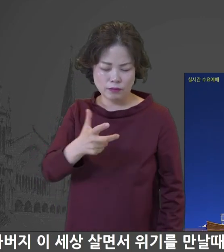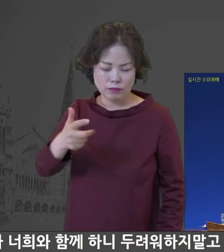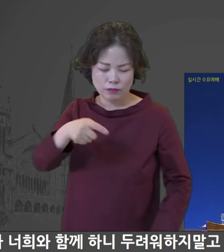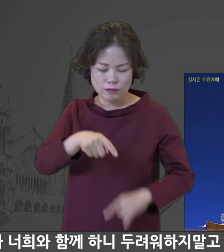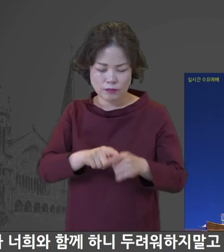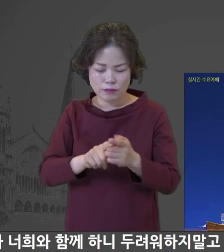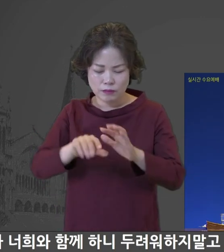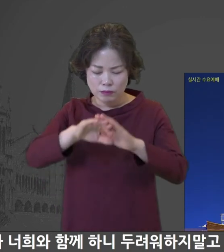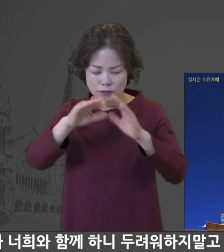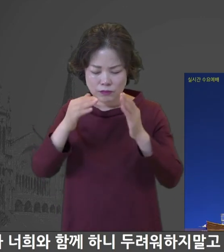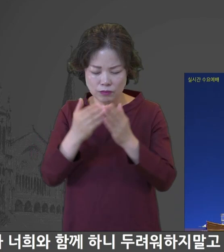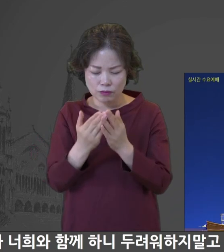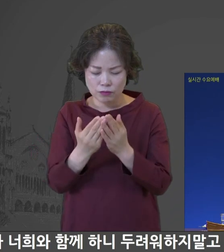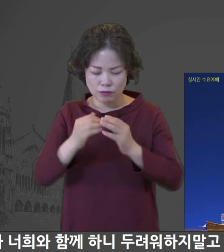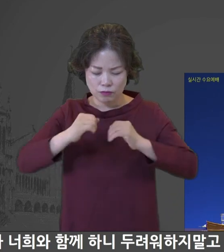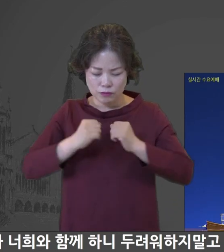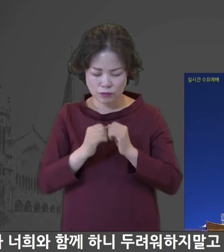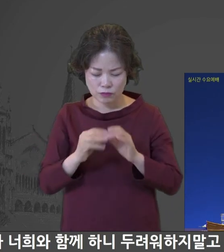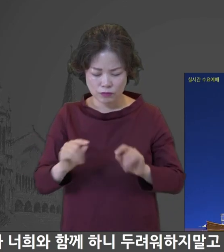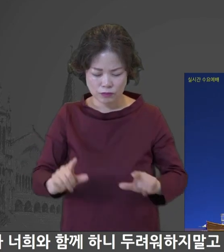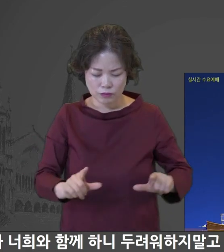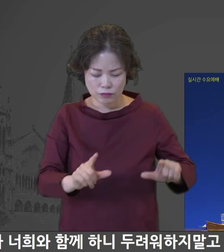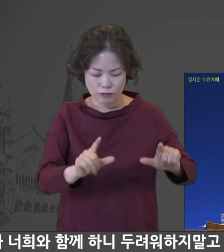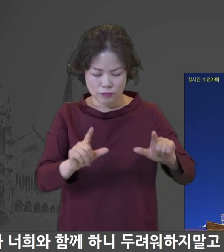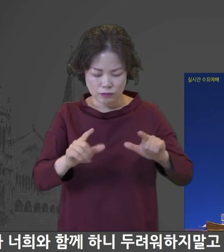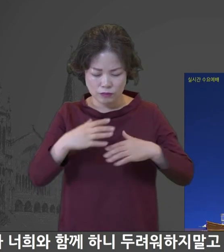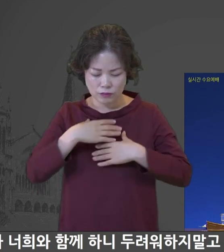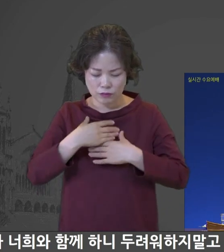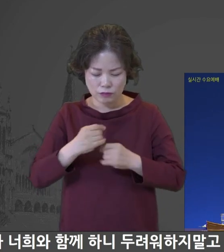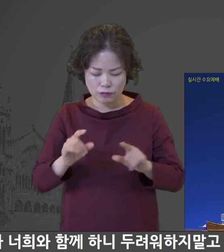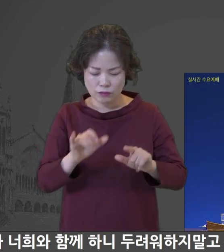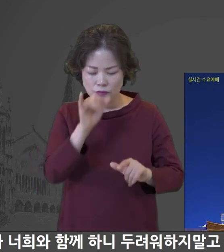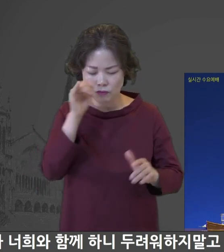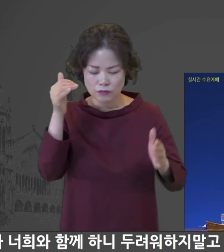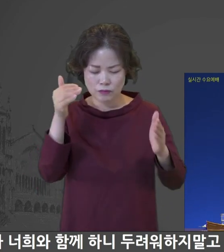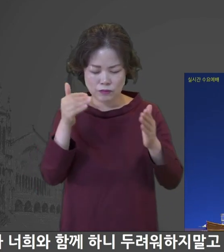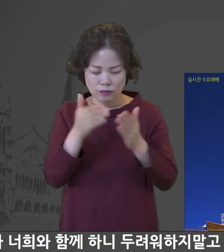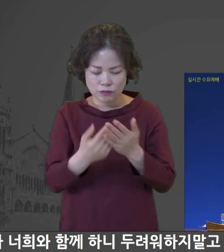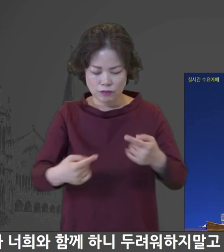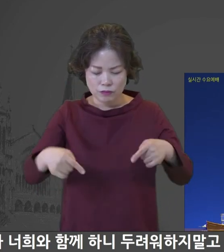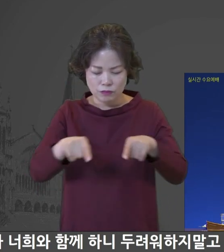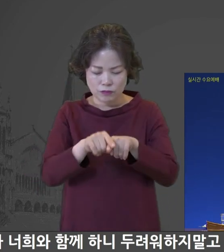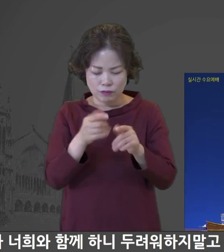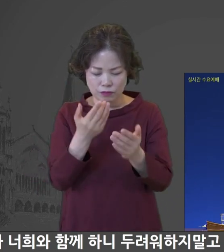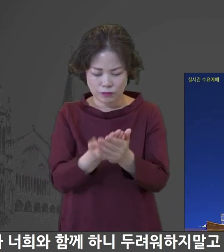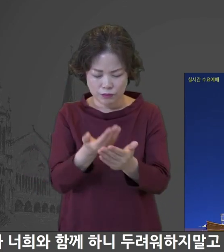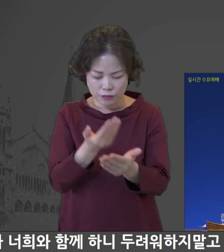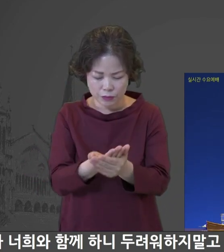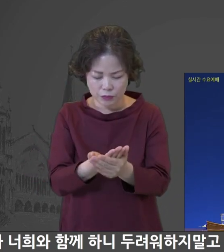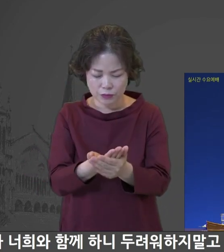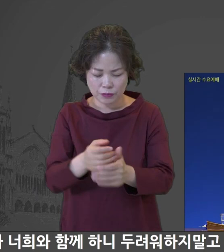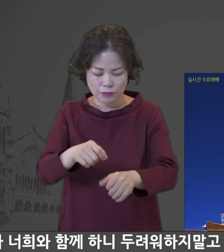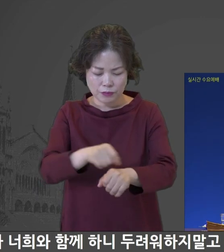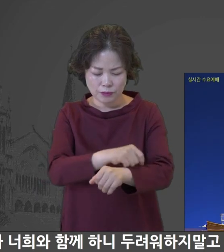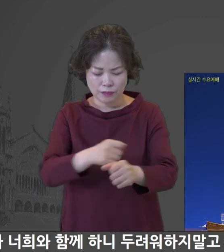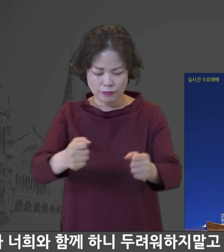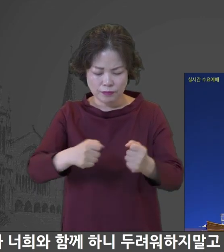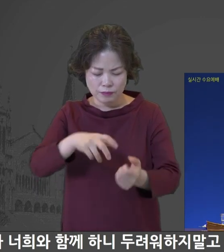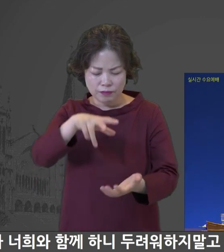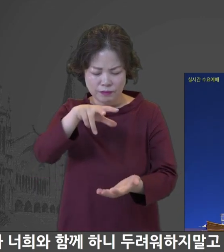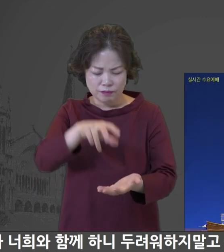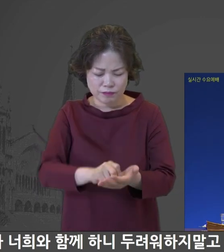말씀에 온전히 순종함으로 이 땅에서도 안식을 누릴 수 있도록 역사하여 주시옵소서. 특별히 건강의